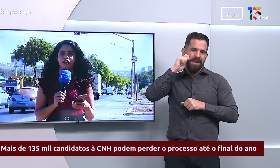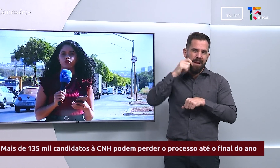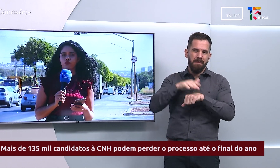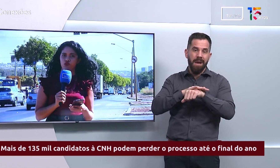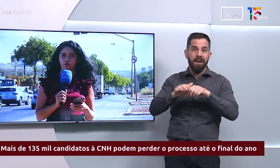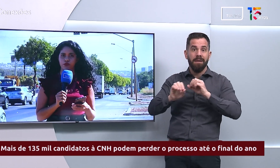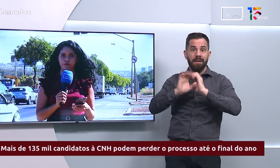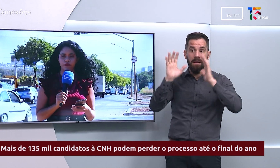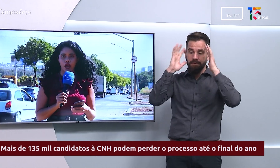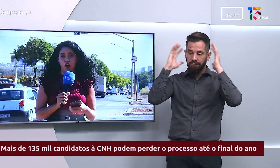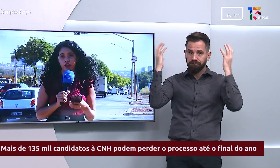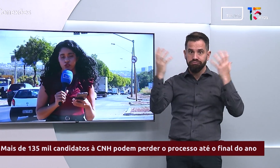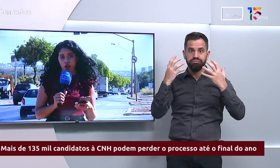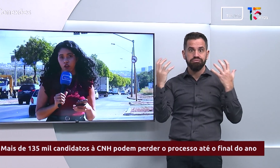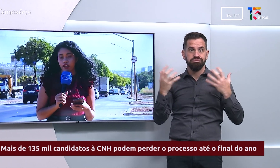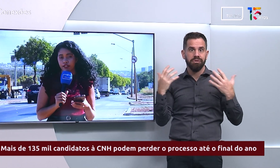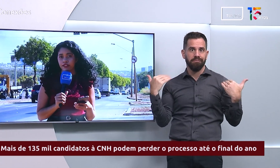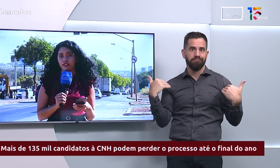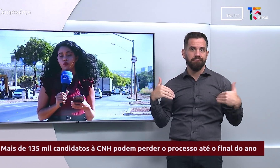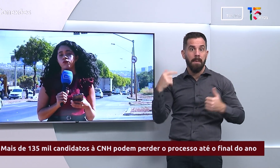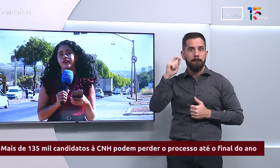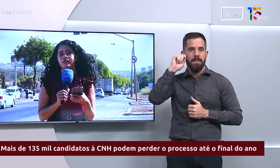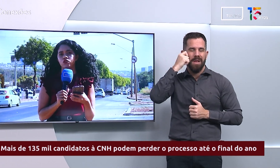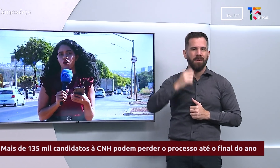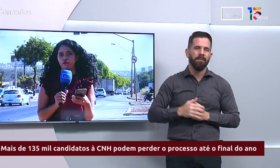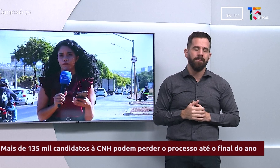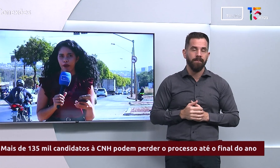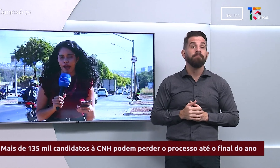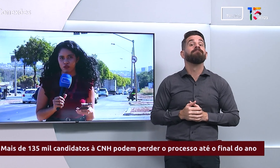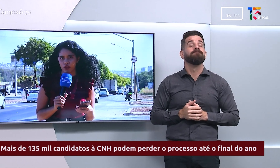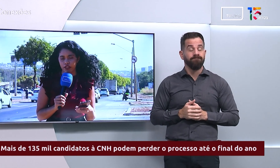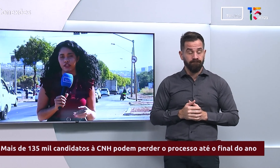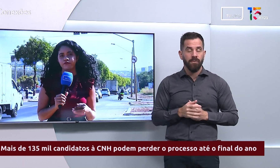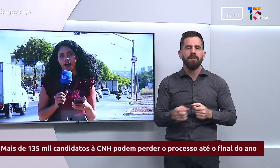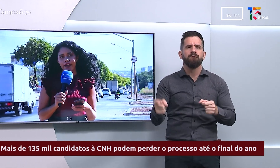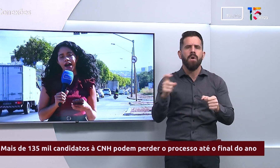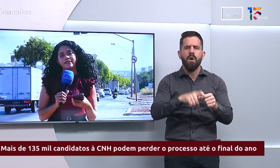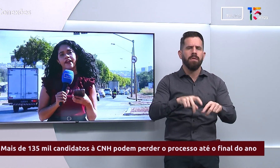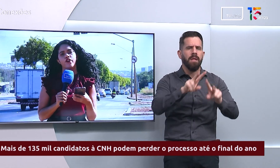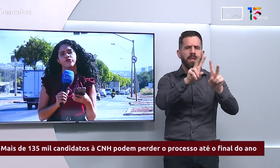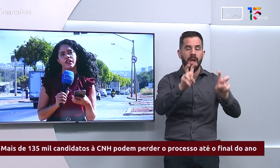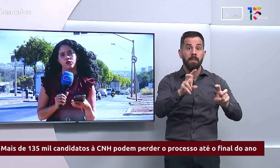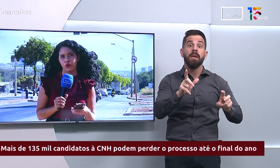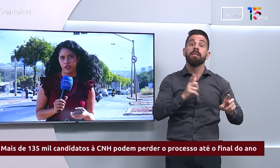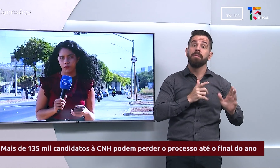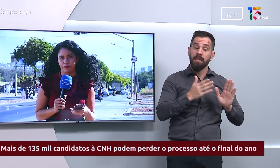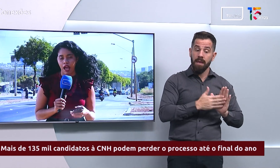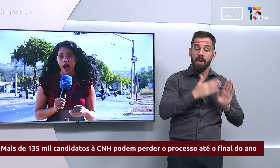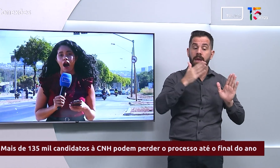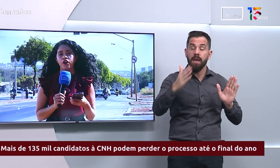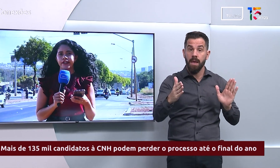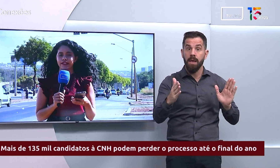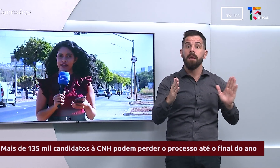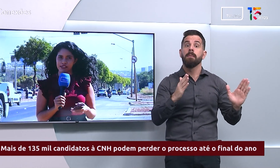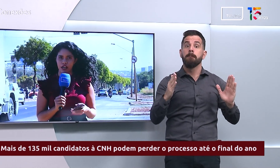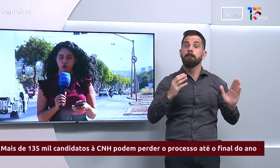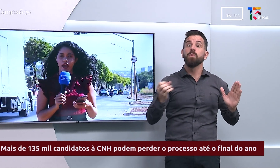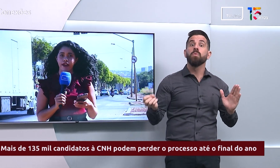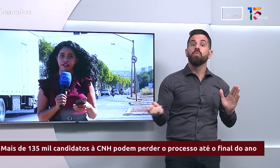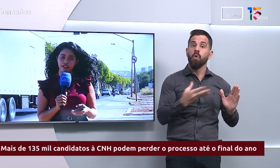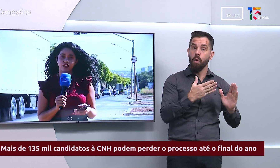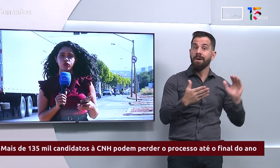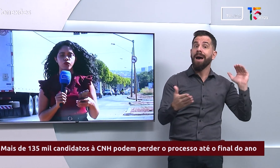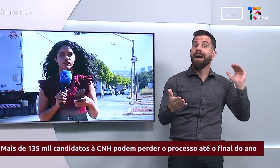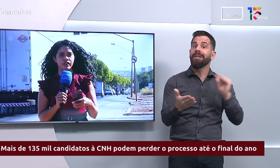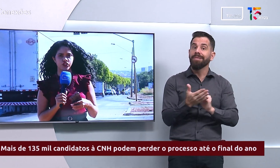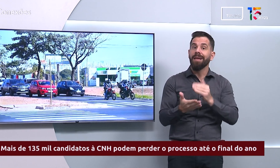logo abaixo dos ombros. Olha só, agora tem então esse novo prazo aí que vai até o final do ano. A orientação é